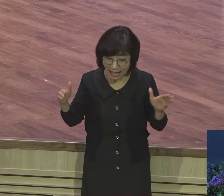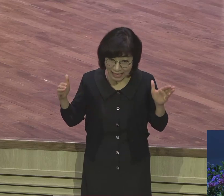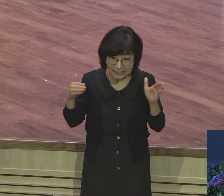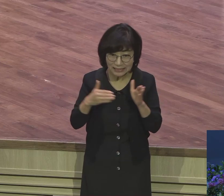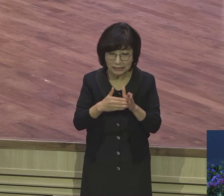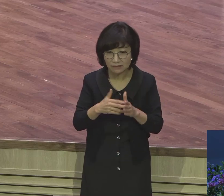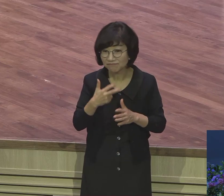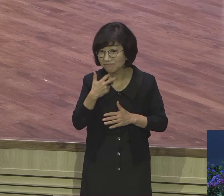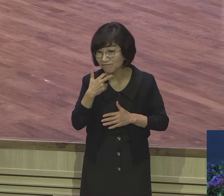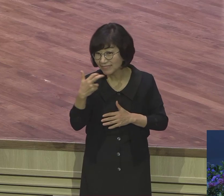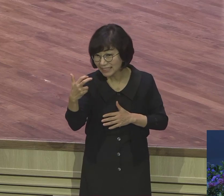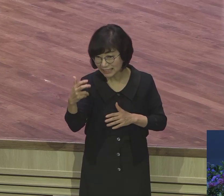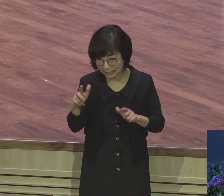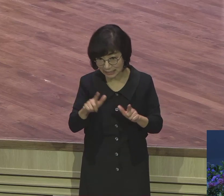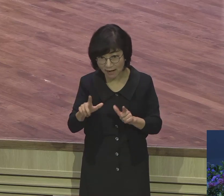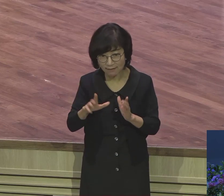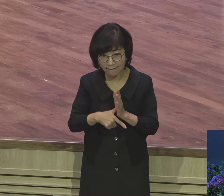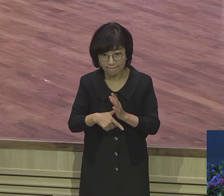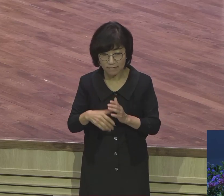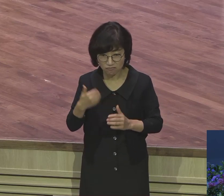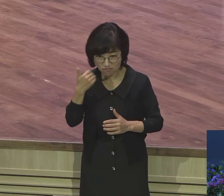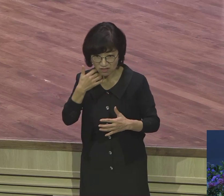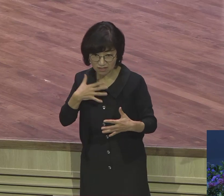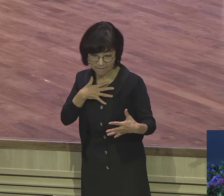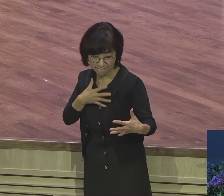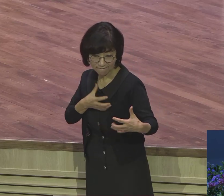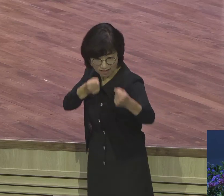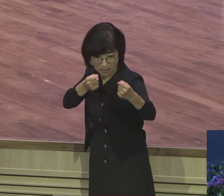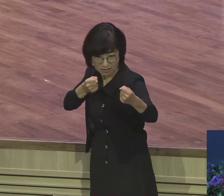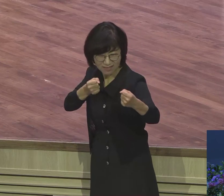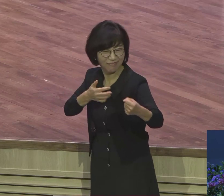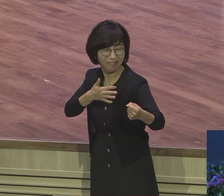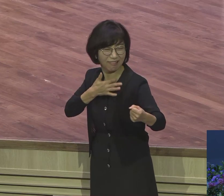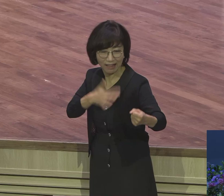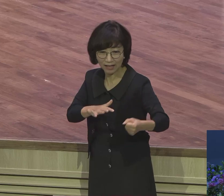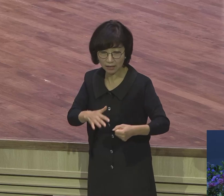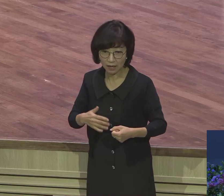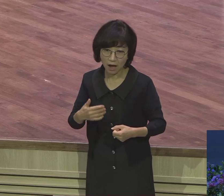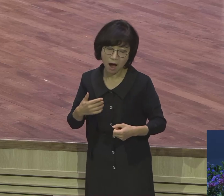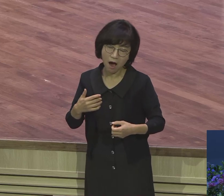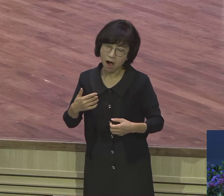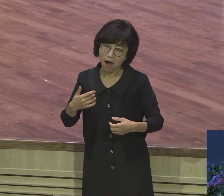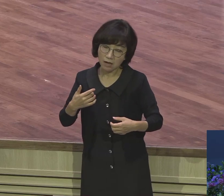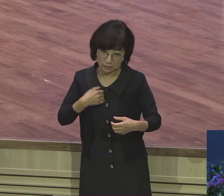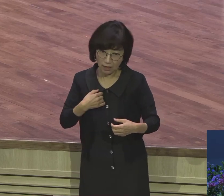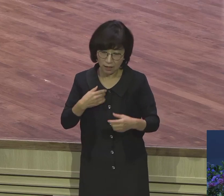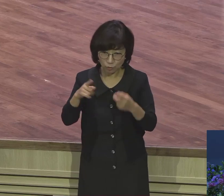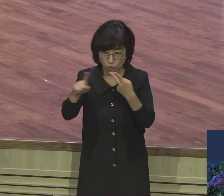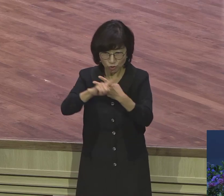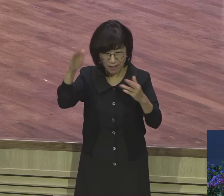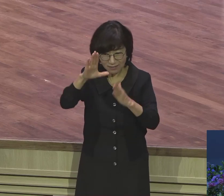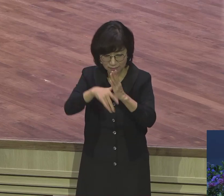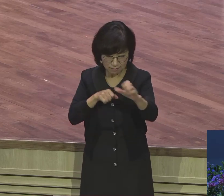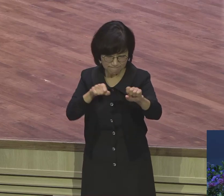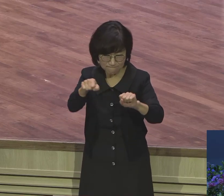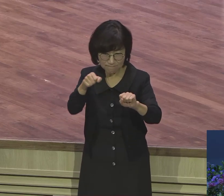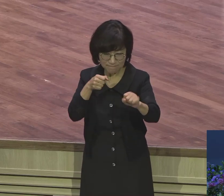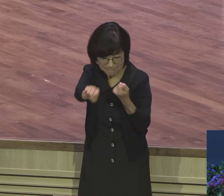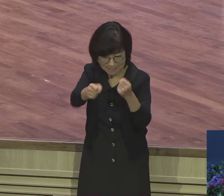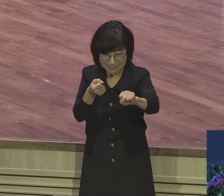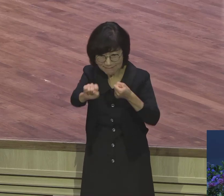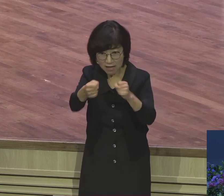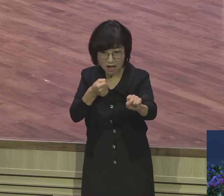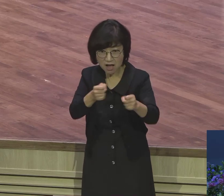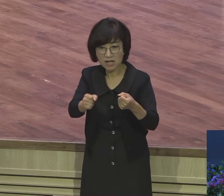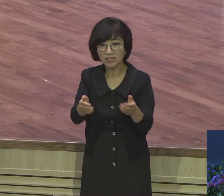누구하고 맥살 또 싸워 본 적이 없어요. 나 운동 많은 사람이 중학교부터 태권도 한 사람이요. 군대에서